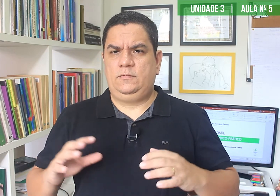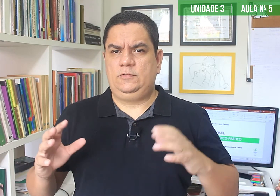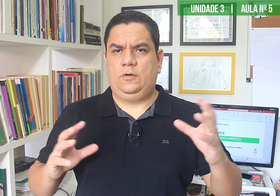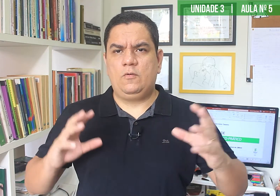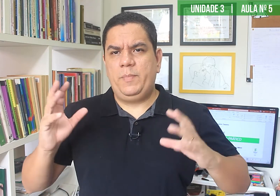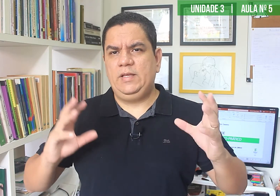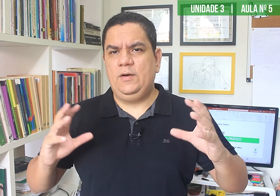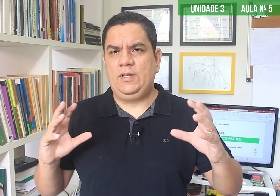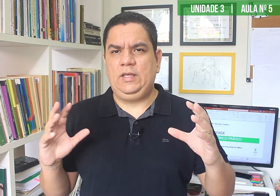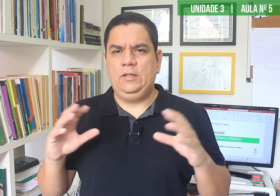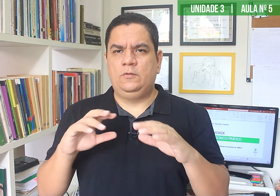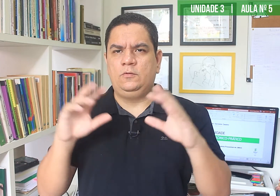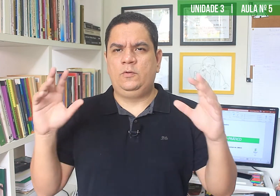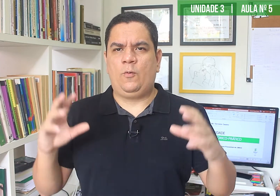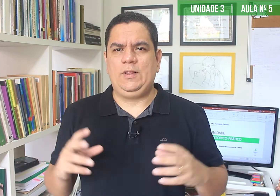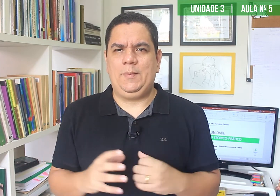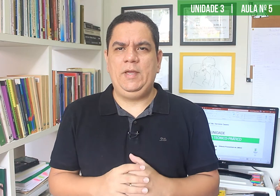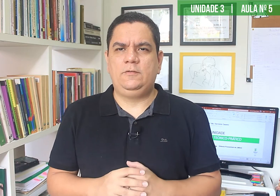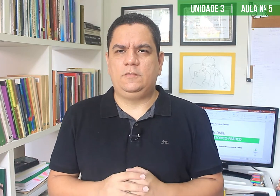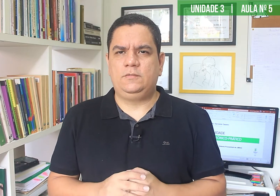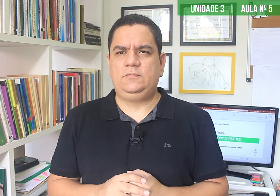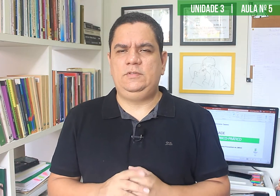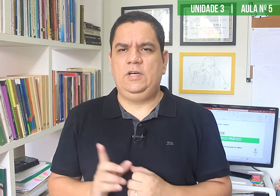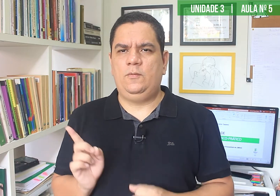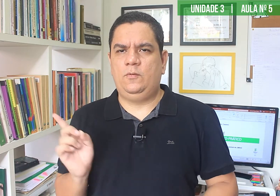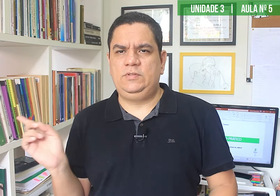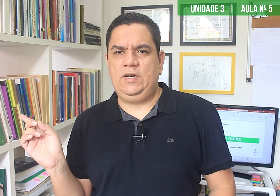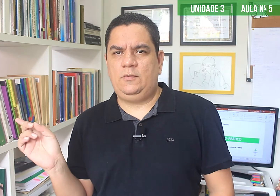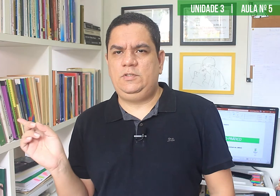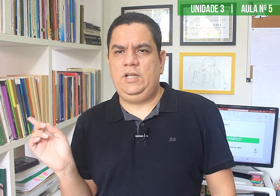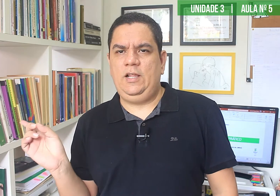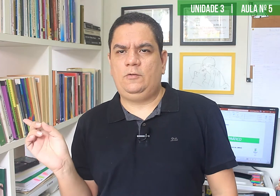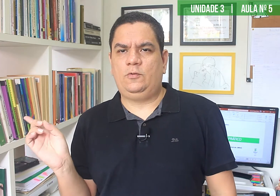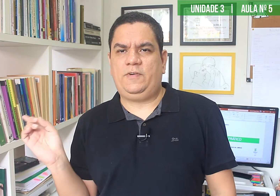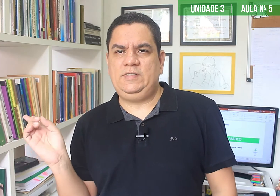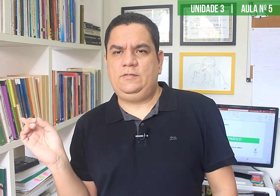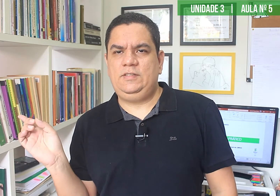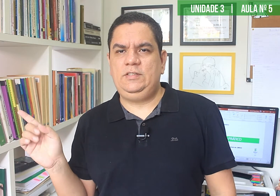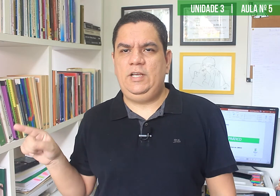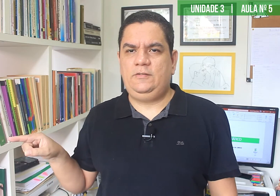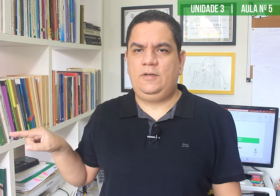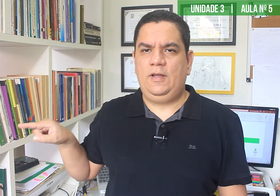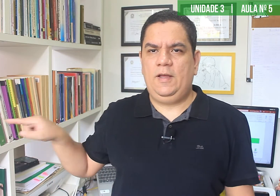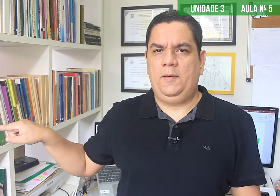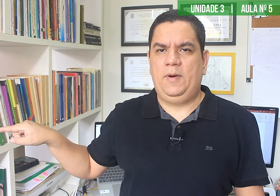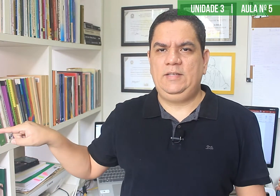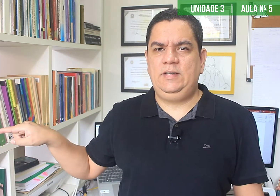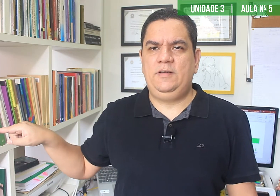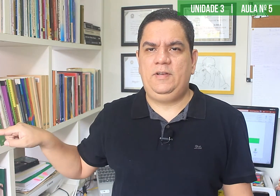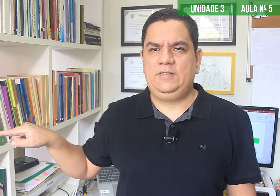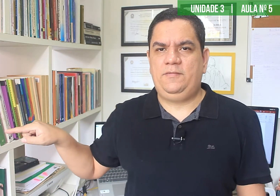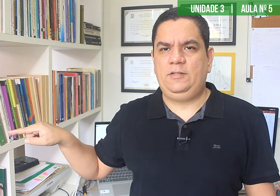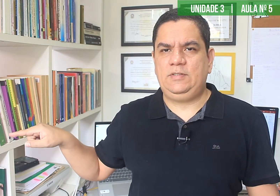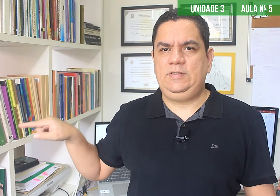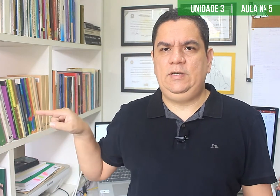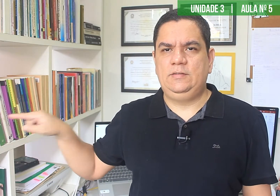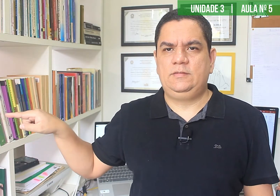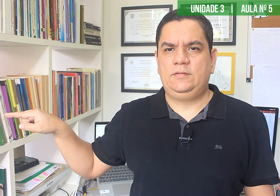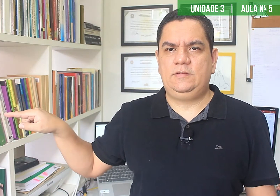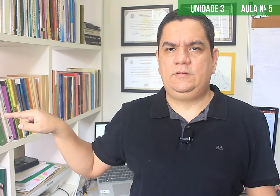Só com perdão aqui do enquadramento, então o sinal de ele eu estou fazendo desse jeito, mas ele deveria ser feito assim,